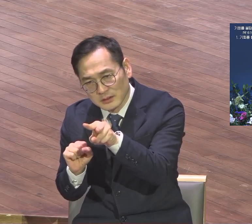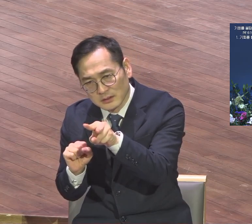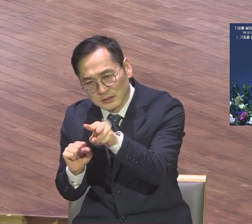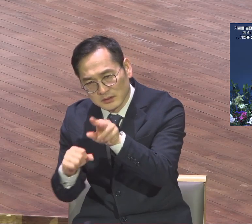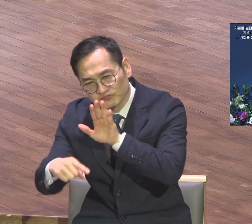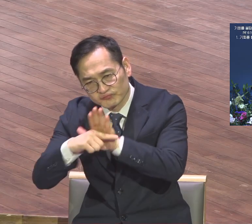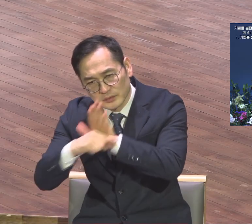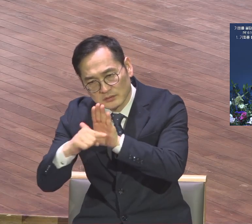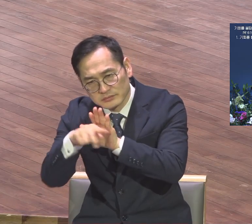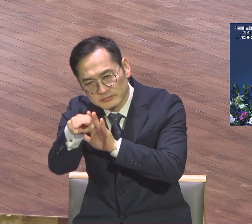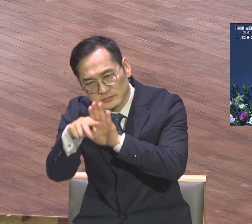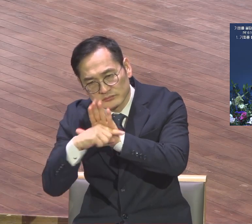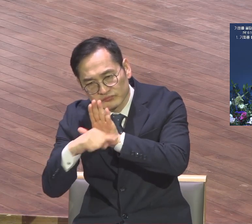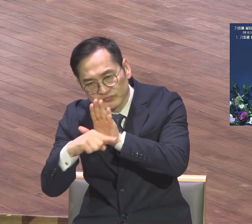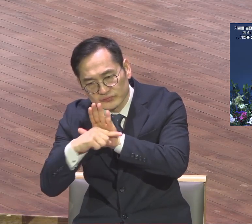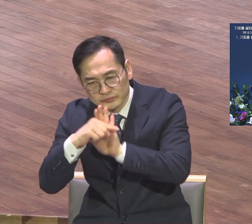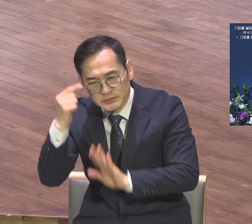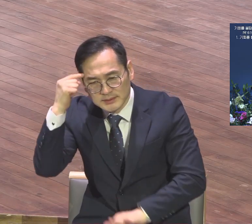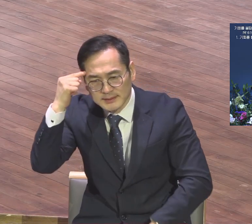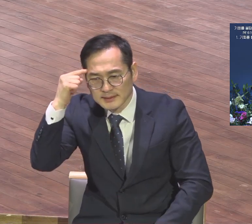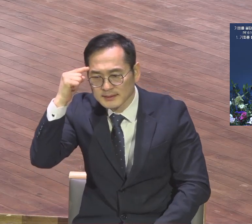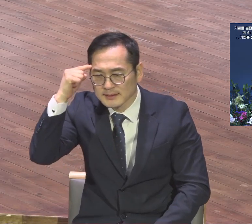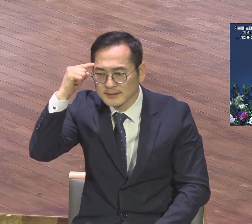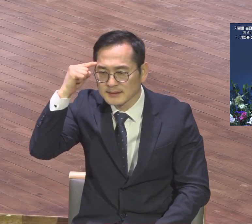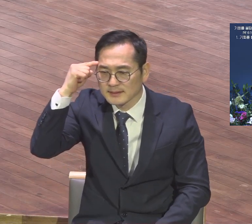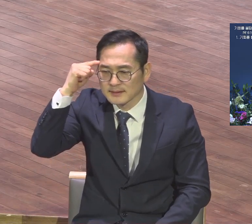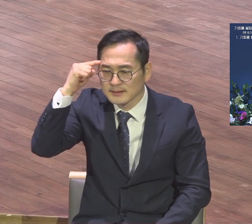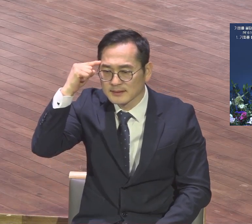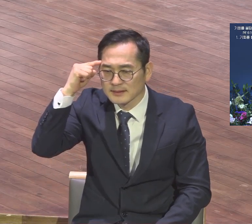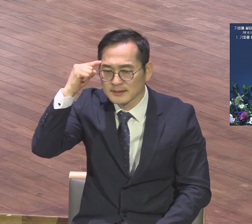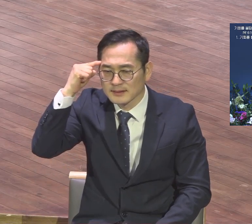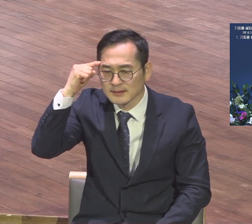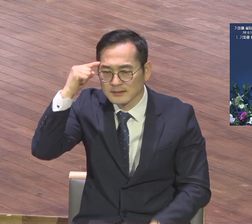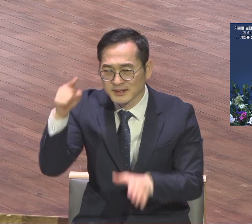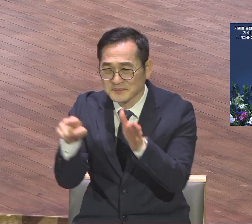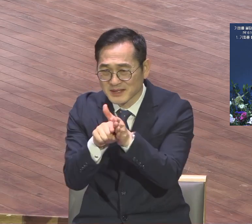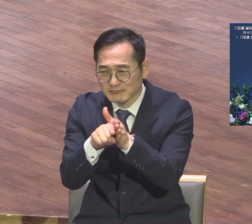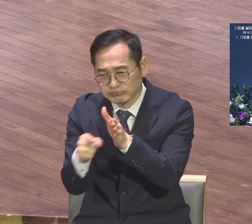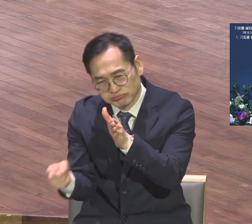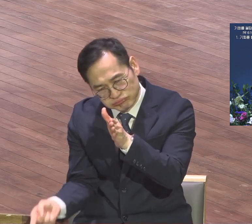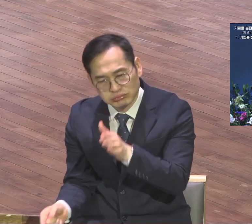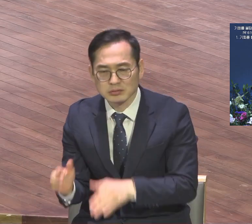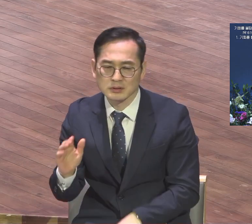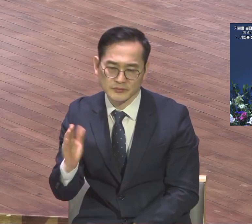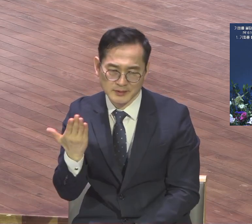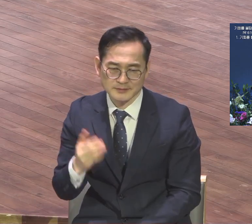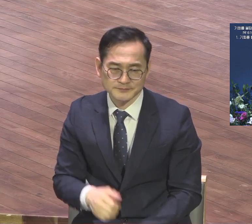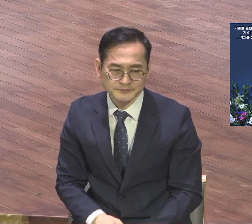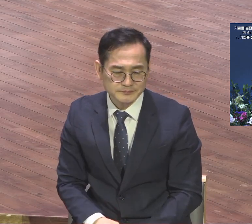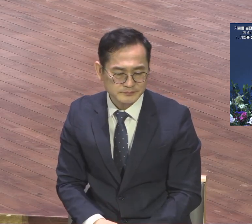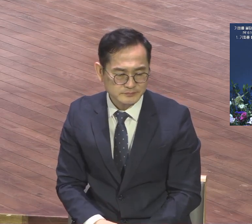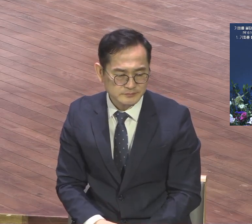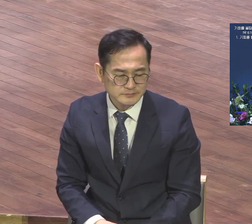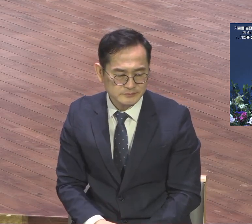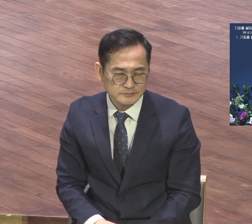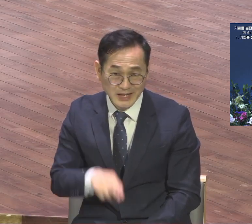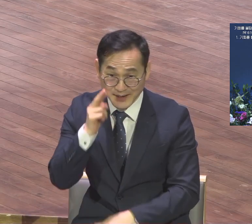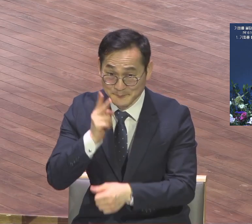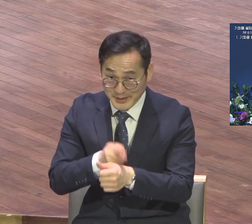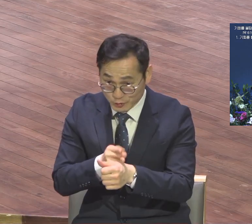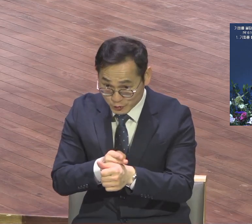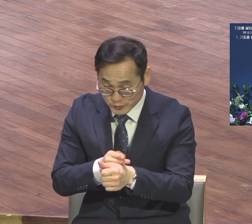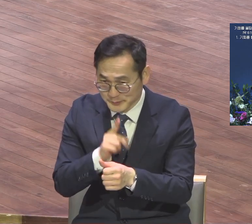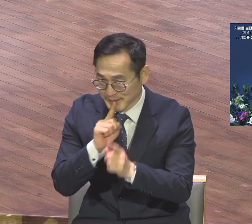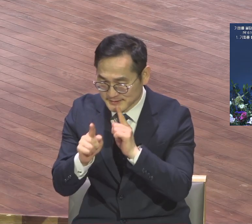믿음의 눈이 열리지 못하도록 결정적 이유가 편견 선입견이. 그래서 사도 바울은 에베소 1장 17조 19절